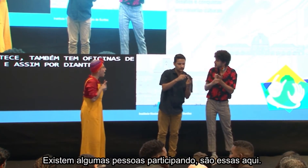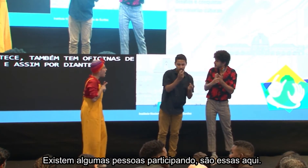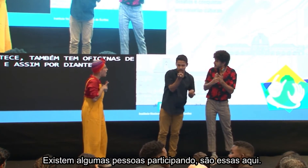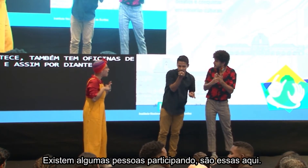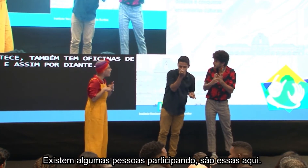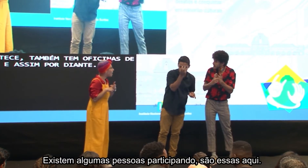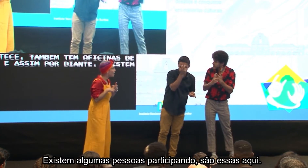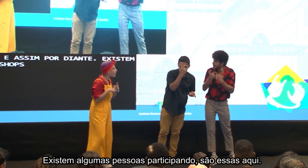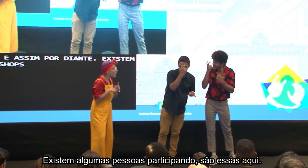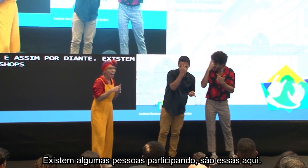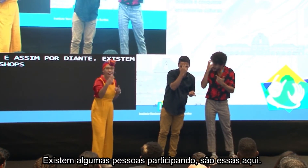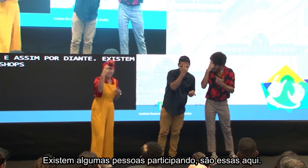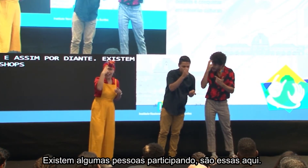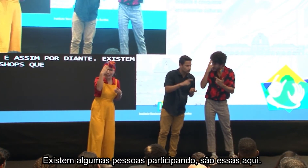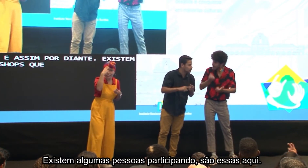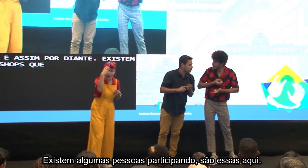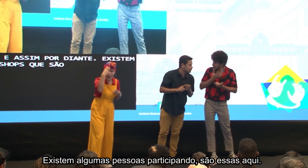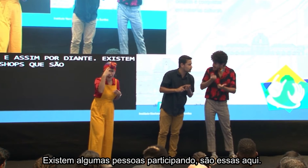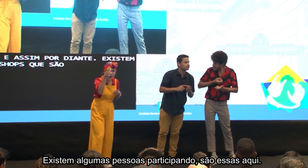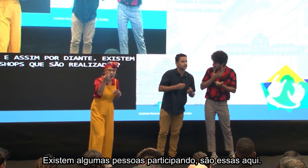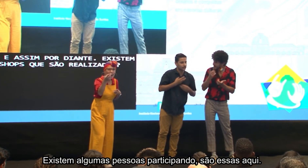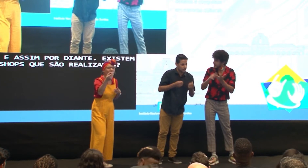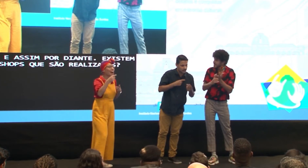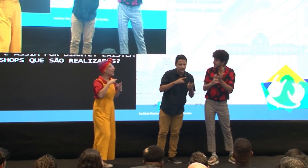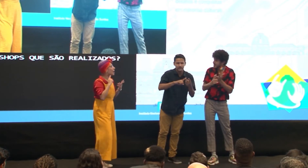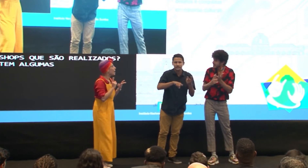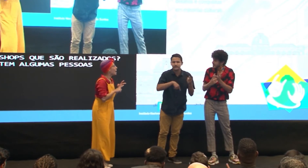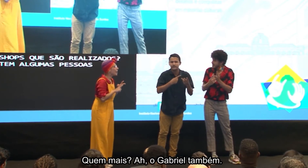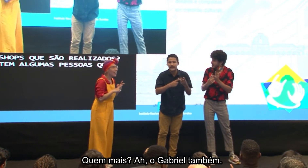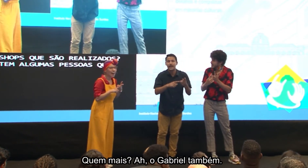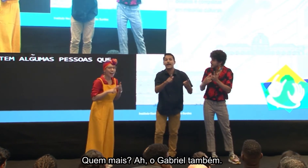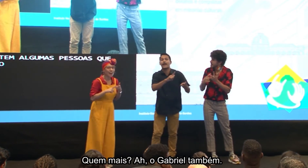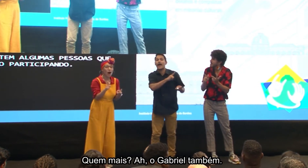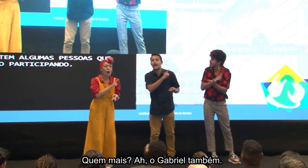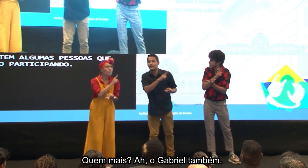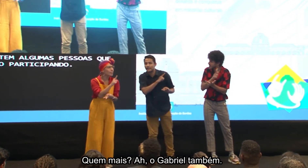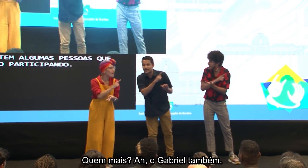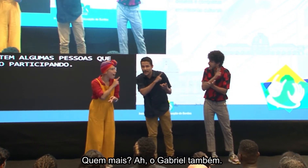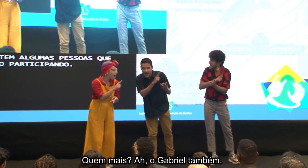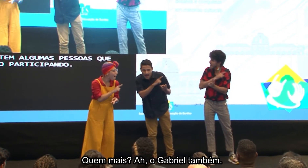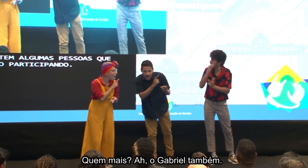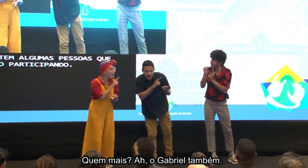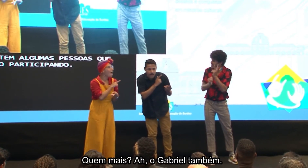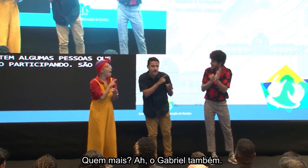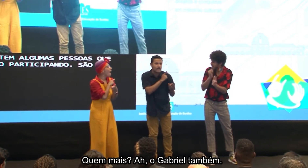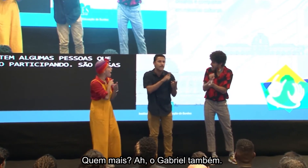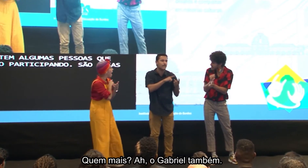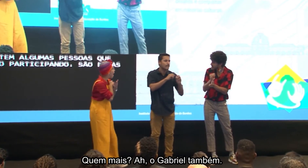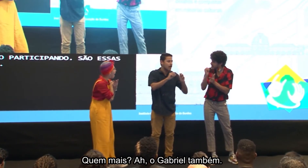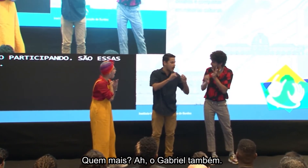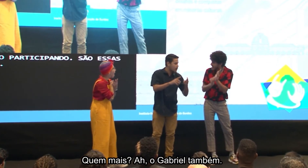Existem algumas pessoas que estão participando, são essas aqui. Quem mais? Ah, o Gabriel também.